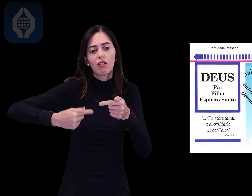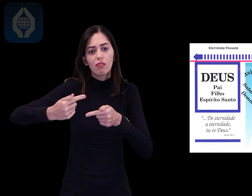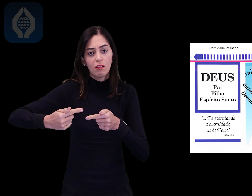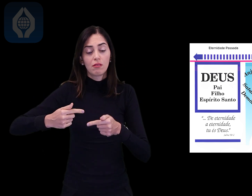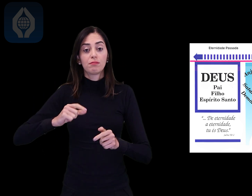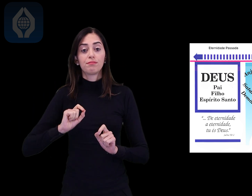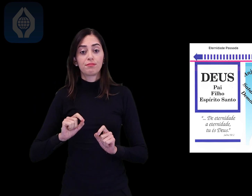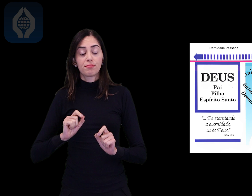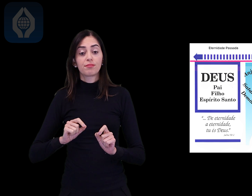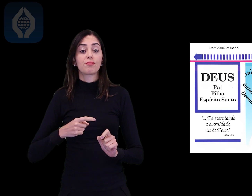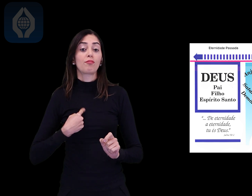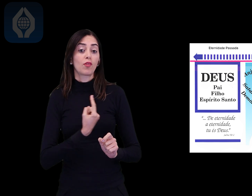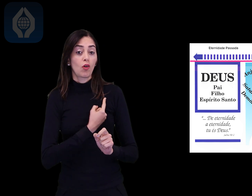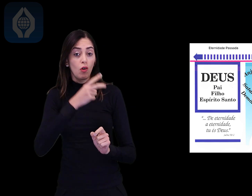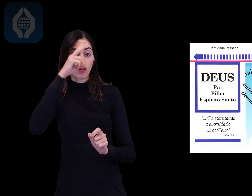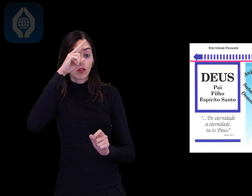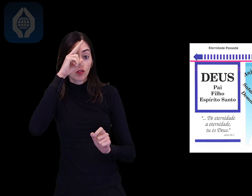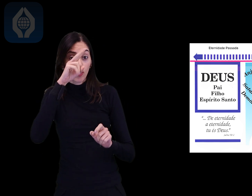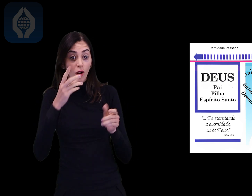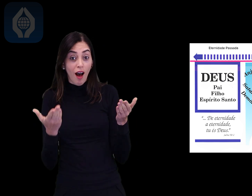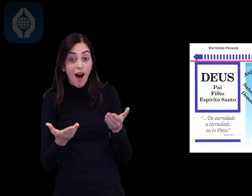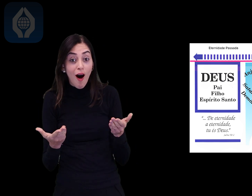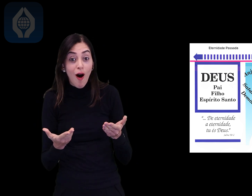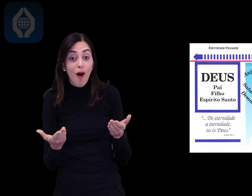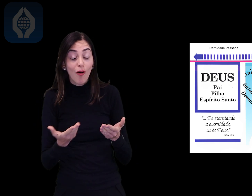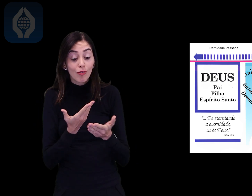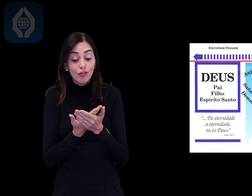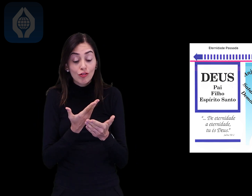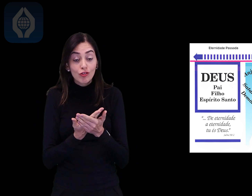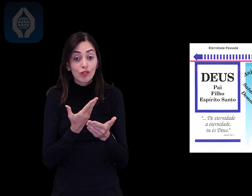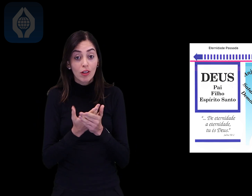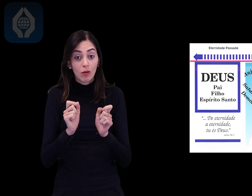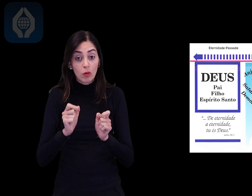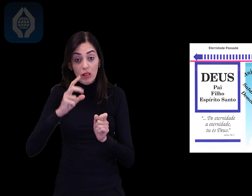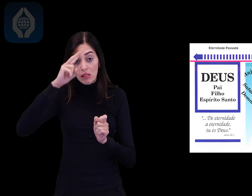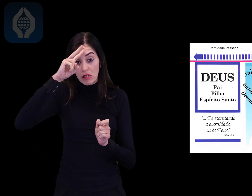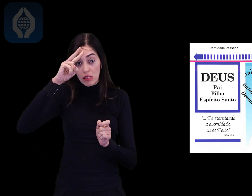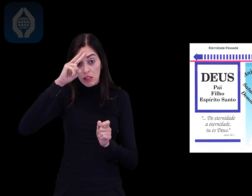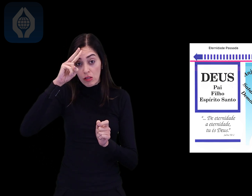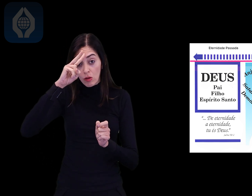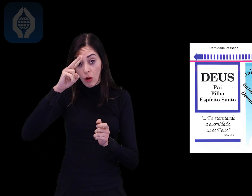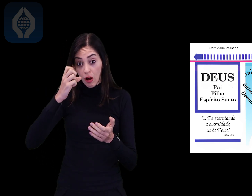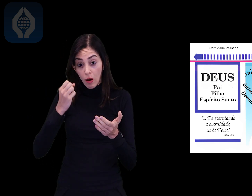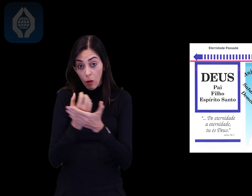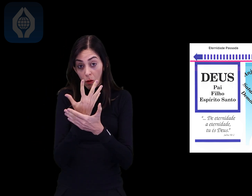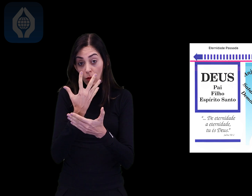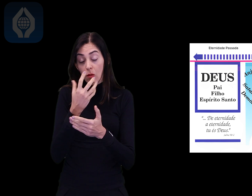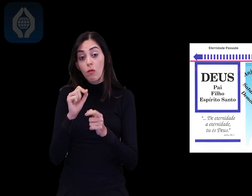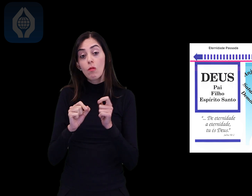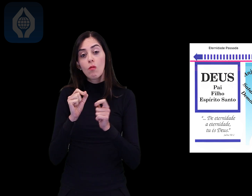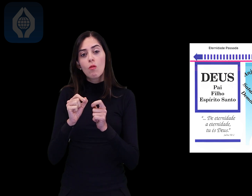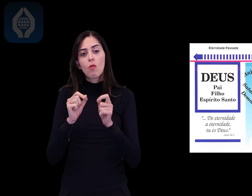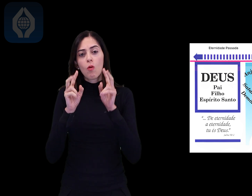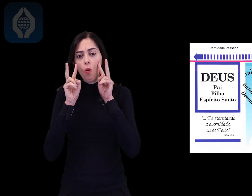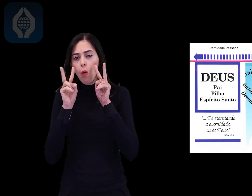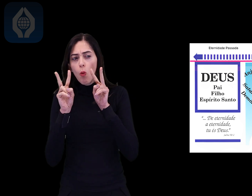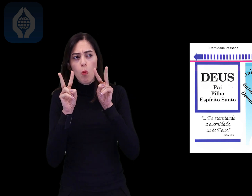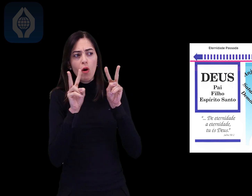vezes por toda a Bíblia e é sempre apresentada como um fato histórico. Vamos começar dando uma olhada no